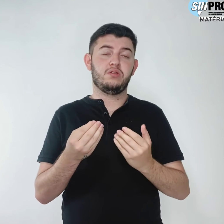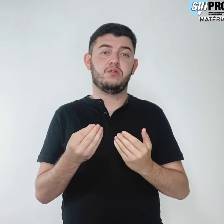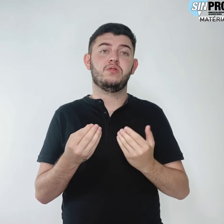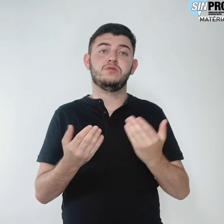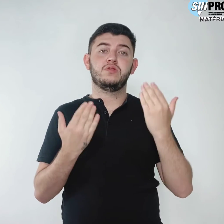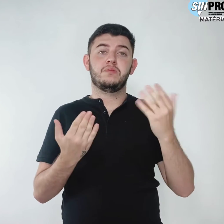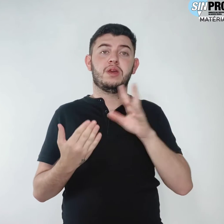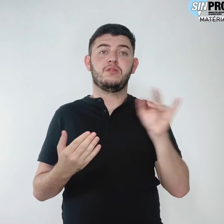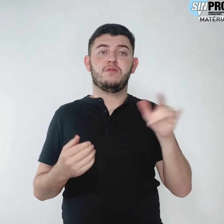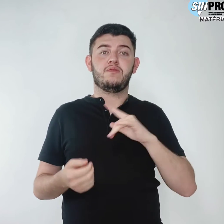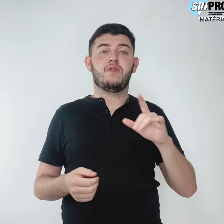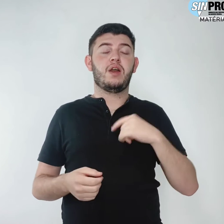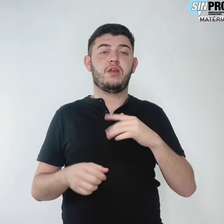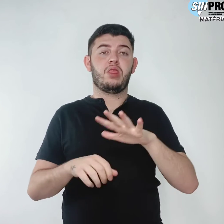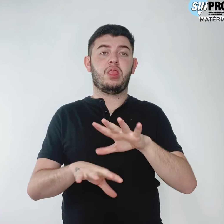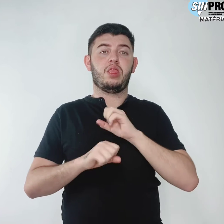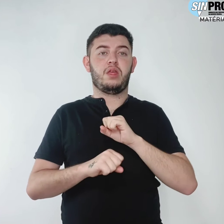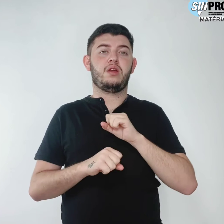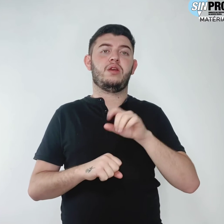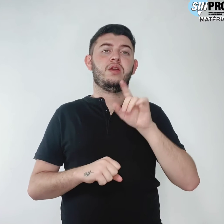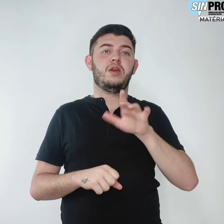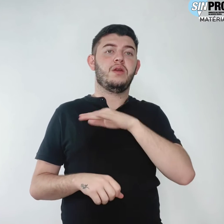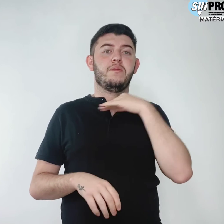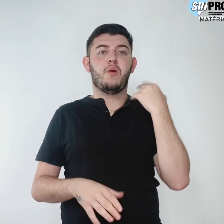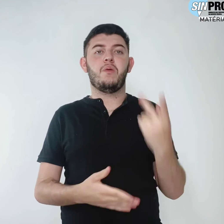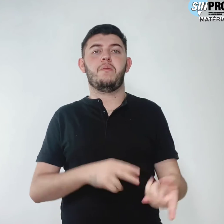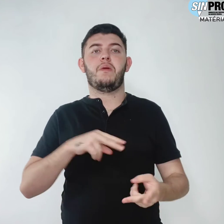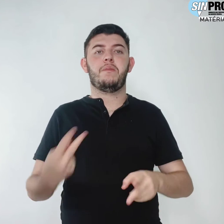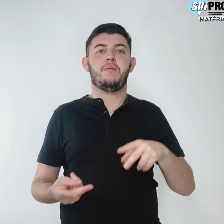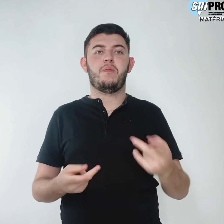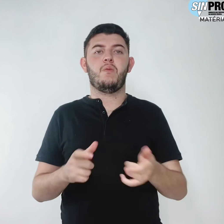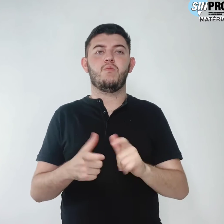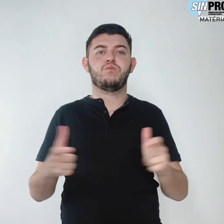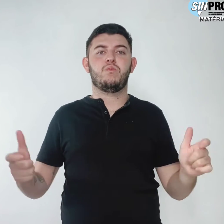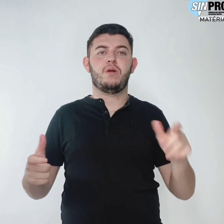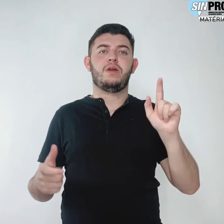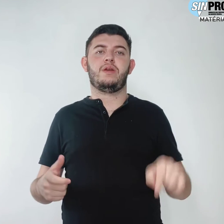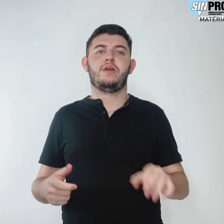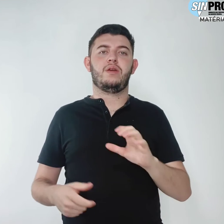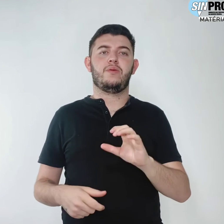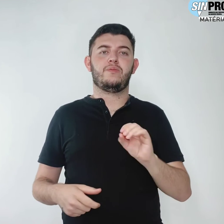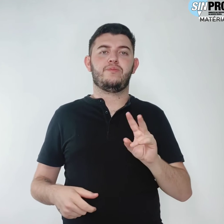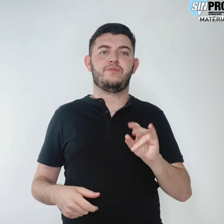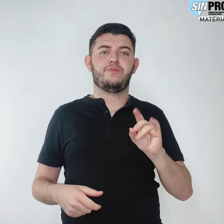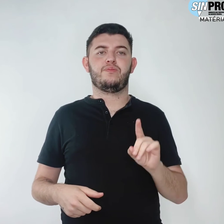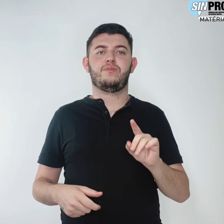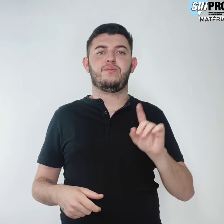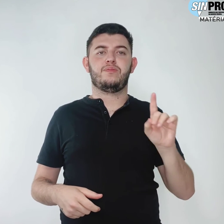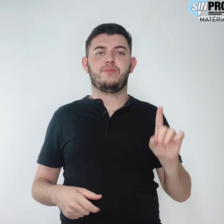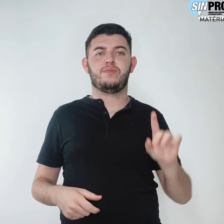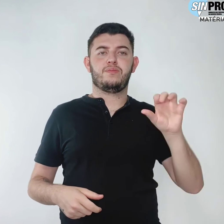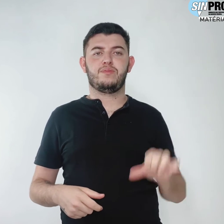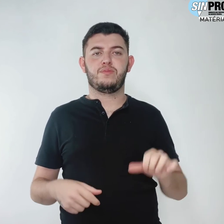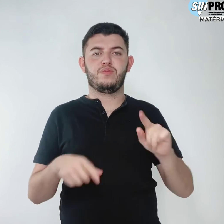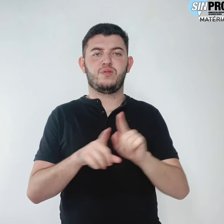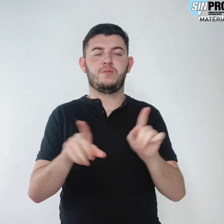com índices cada vez maiores de óbitos decorrentes da Covid-19. A Confederação